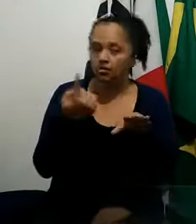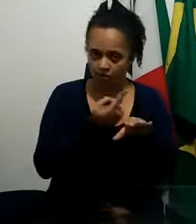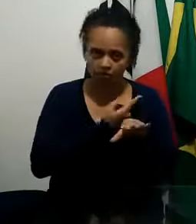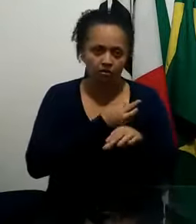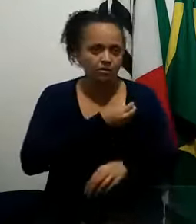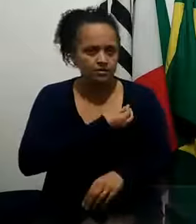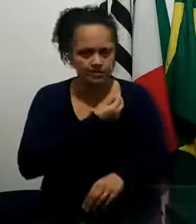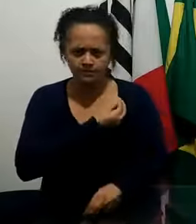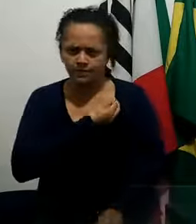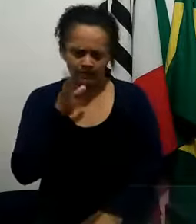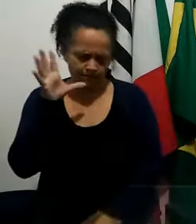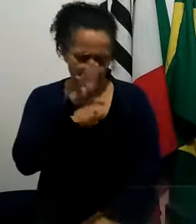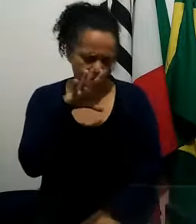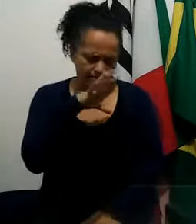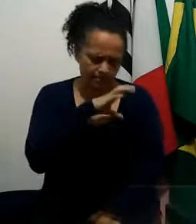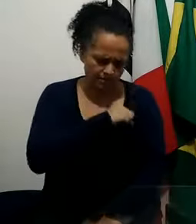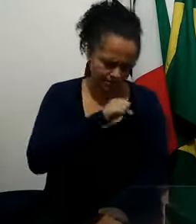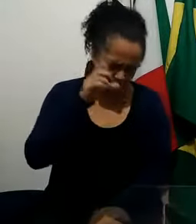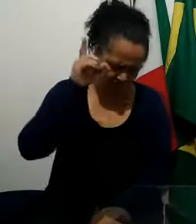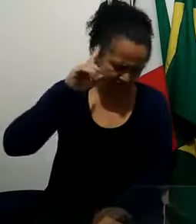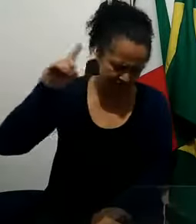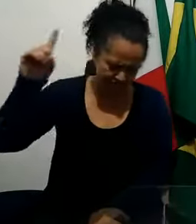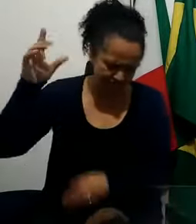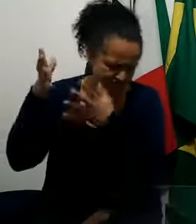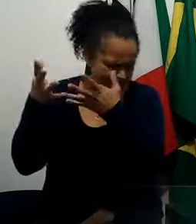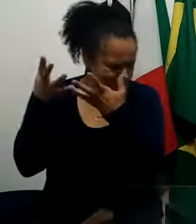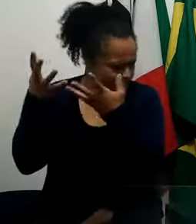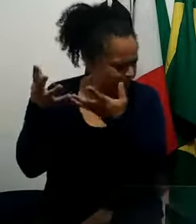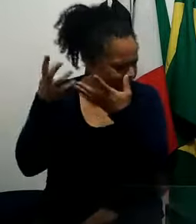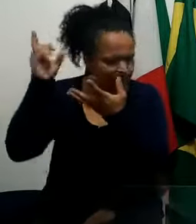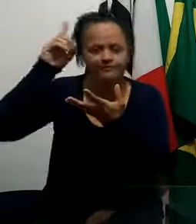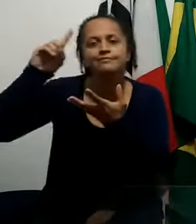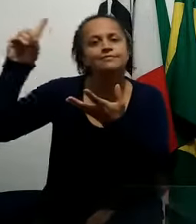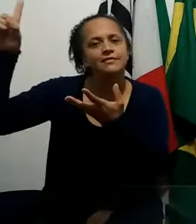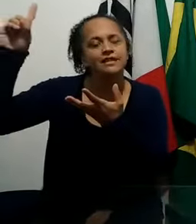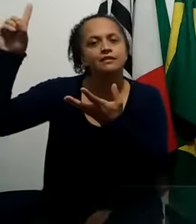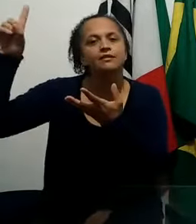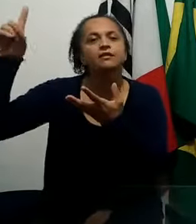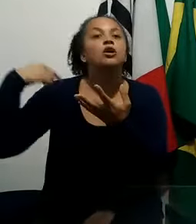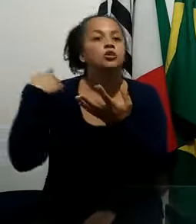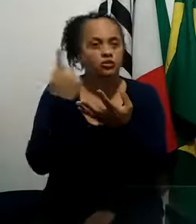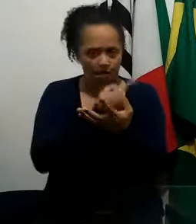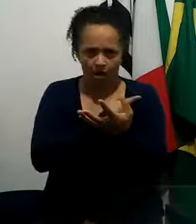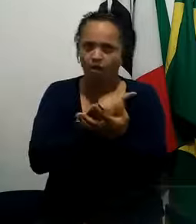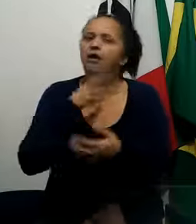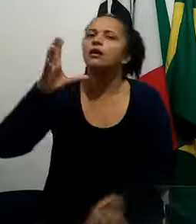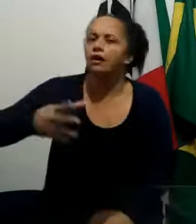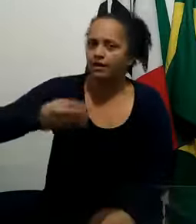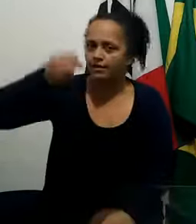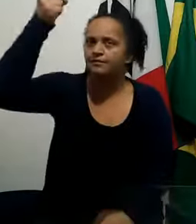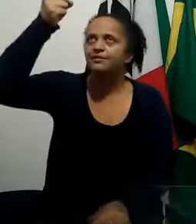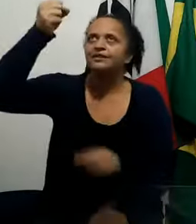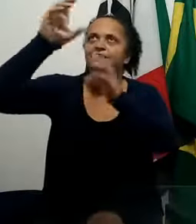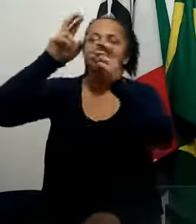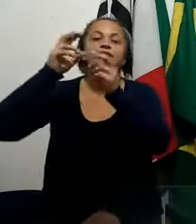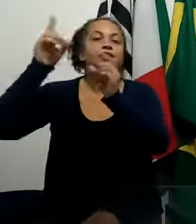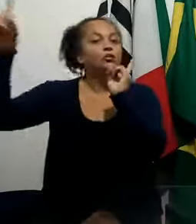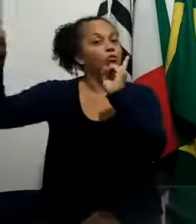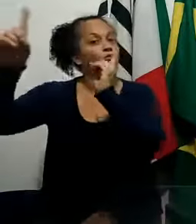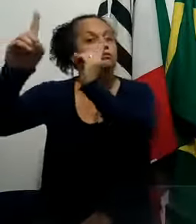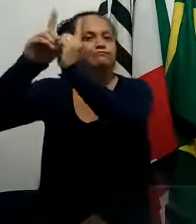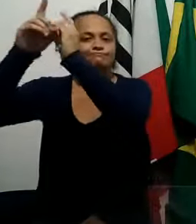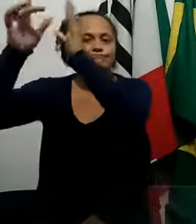Cristo, que lavaram as suas vestiduras no sangue do Cordeiro, serão arrebatados entre as nuvens para o encontro do